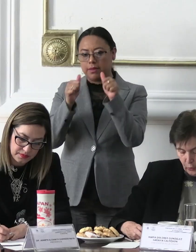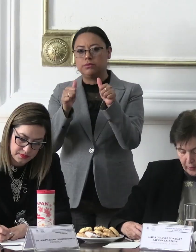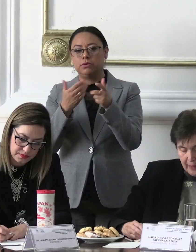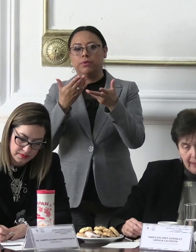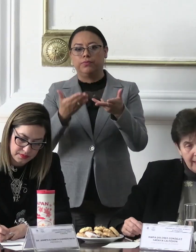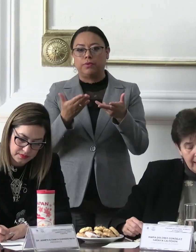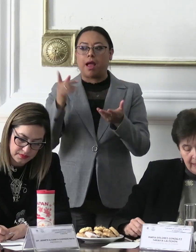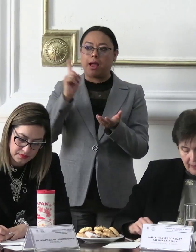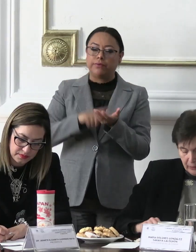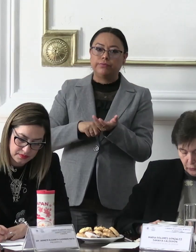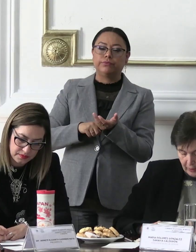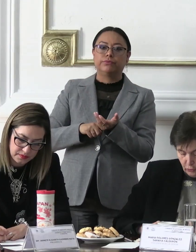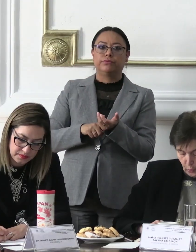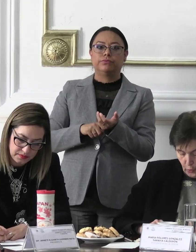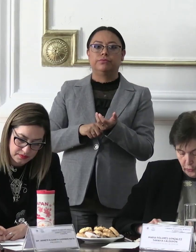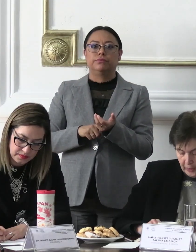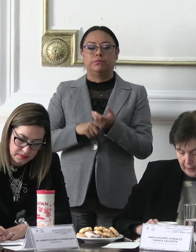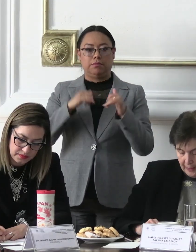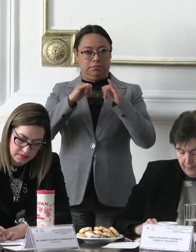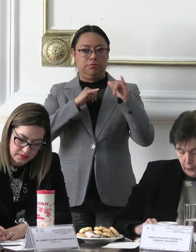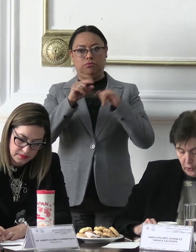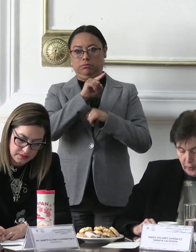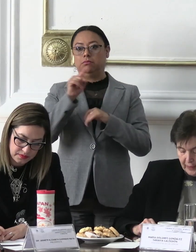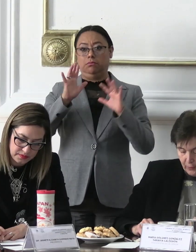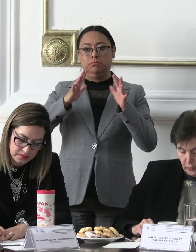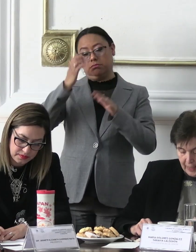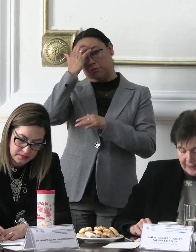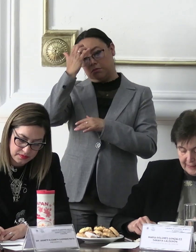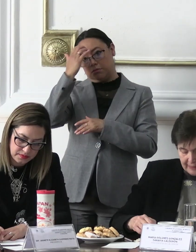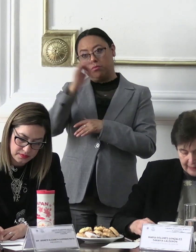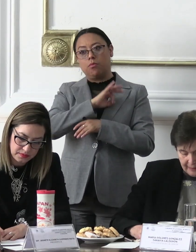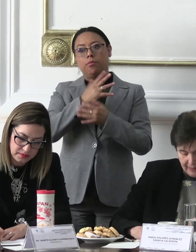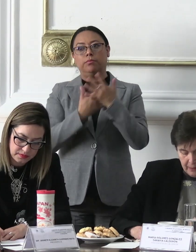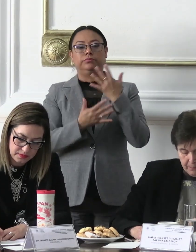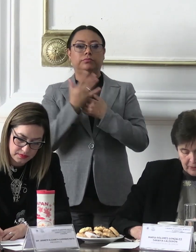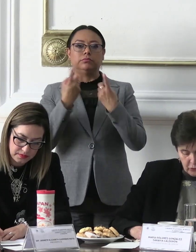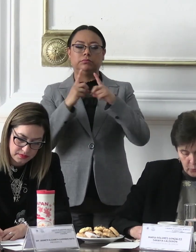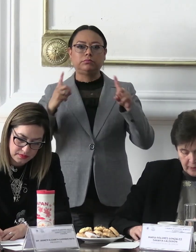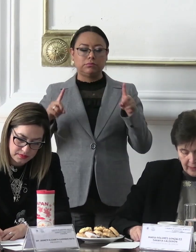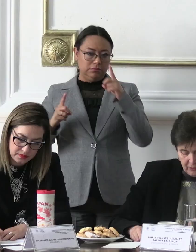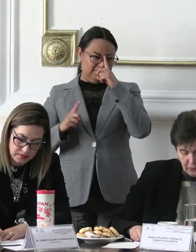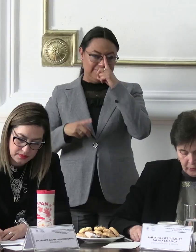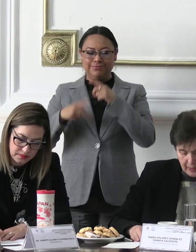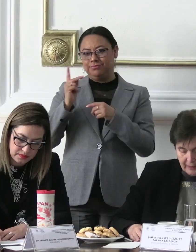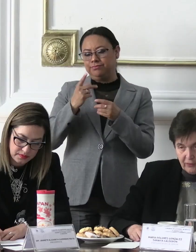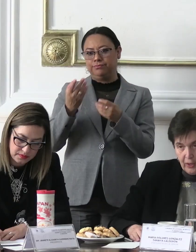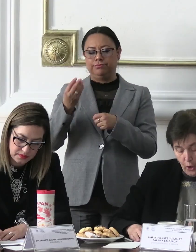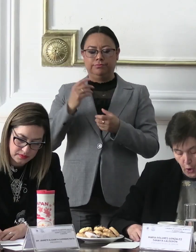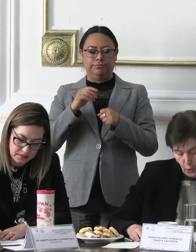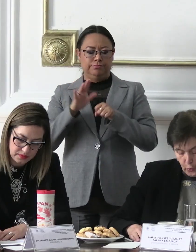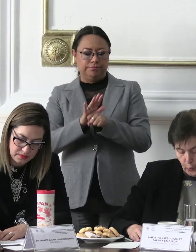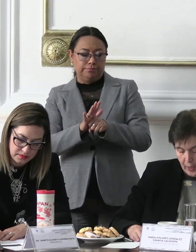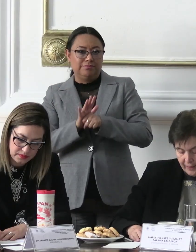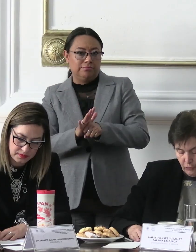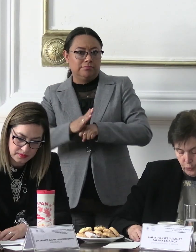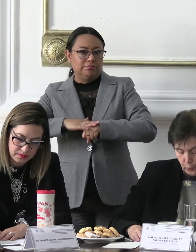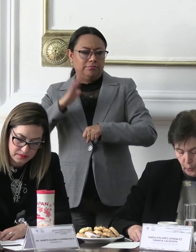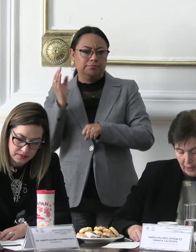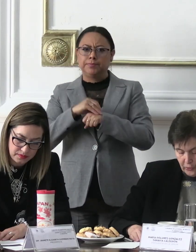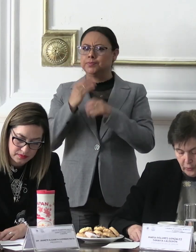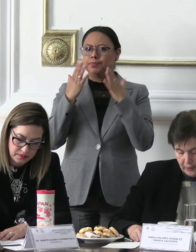presencia territorial que ustedes conocen y que han podido desarrollarse sin generar presiones adicionales, con